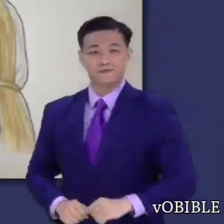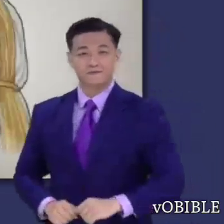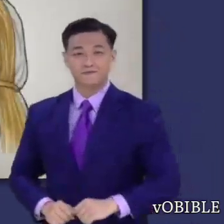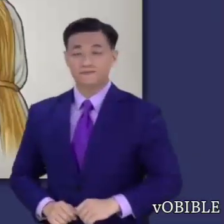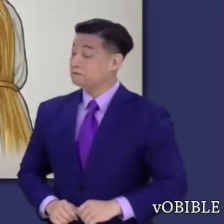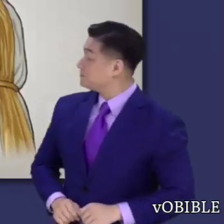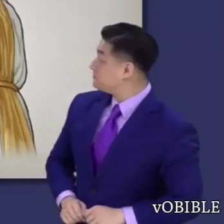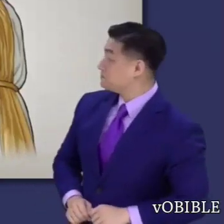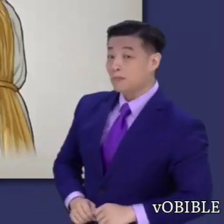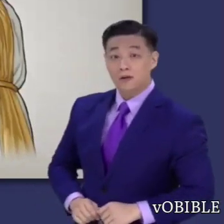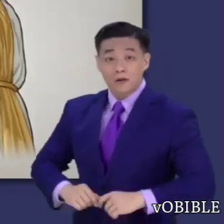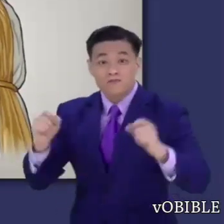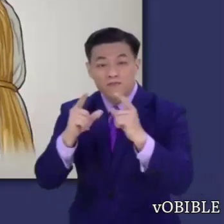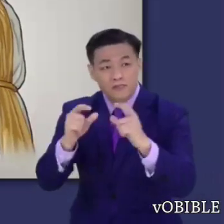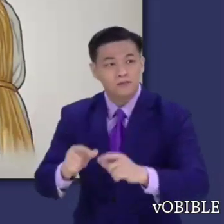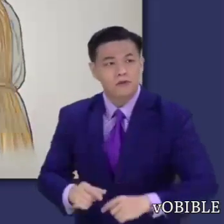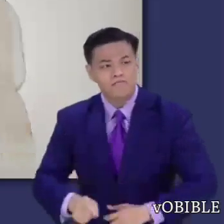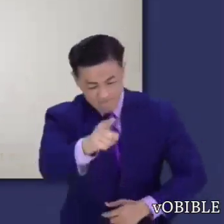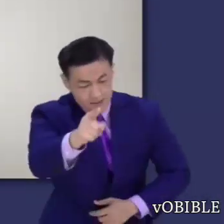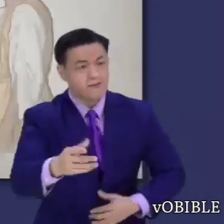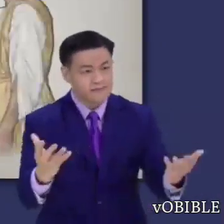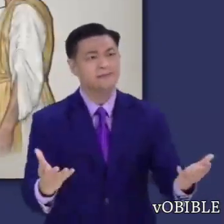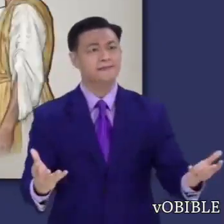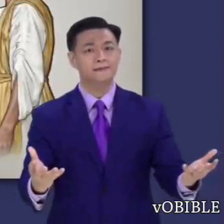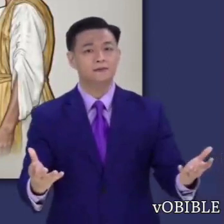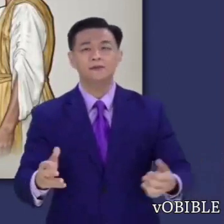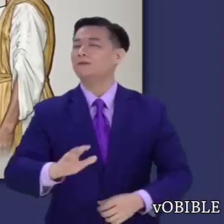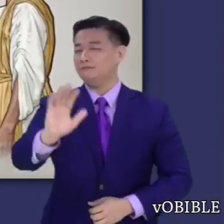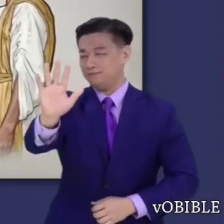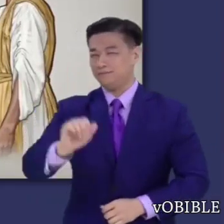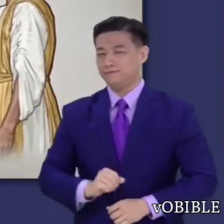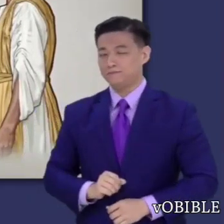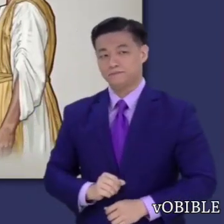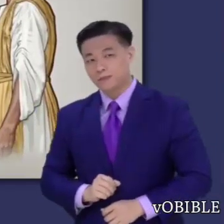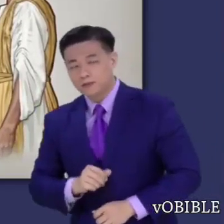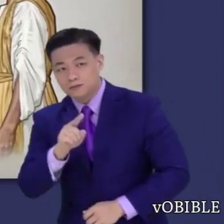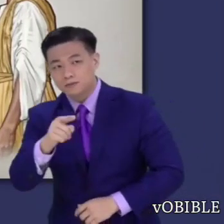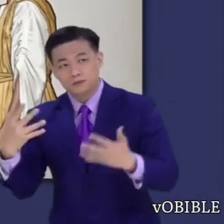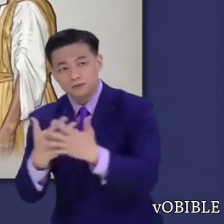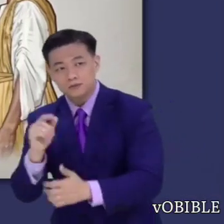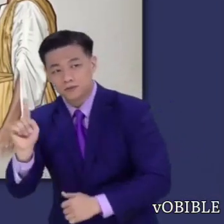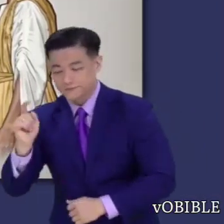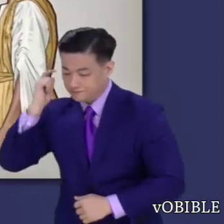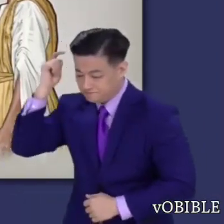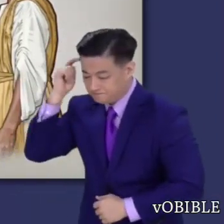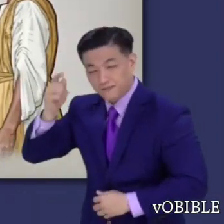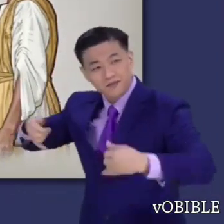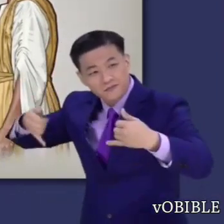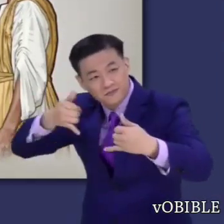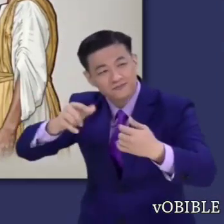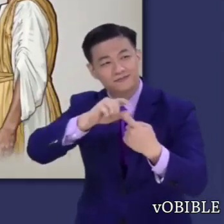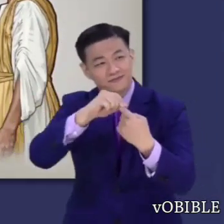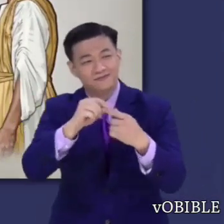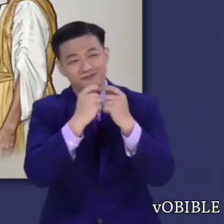告诉哥罗西的基督徒，说话要时刻带着恩慈，用盐调味，使你们知道该怎